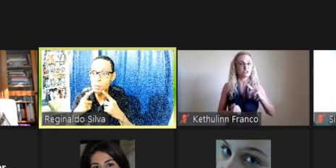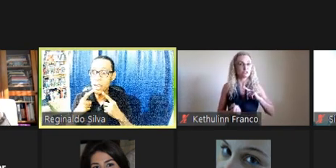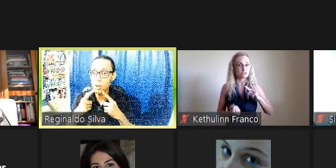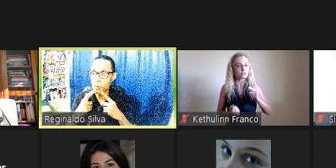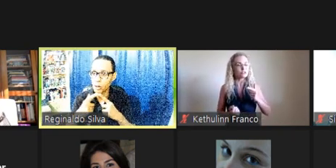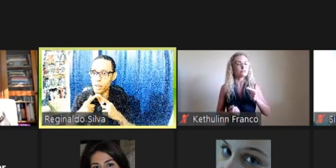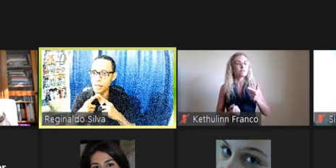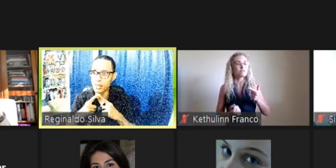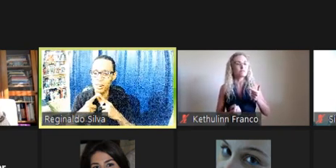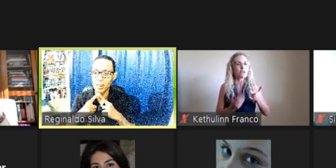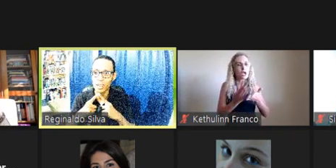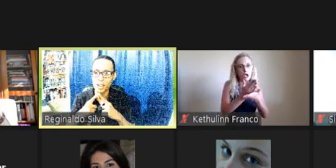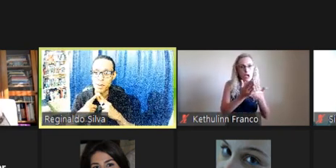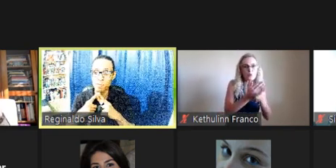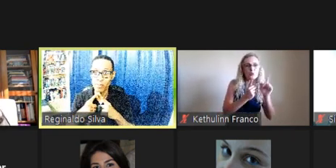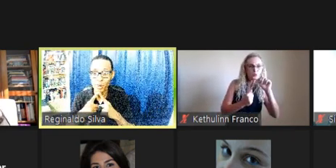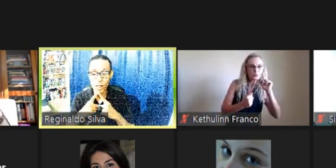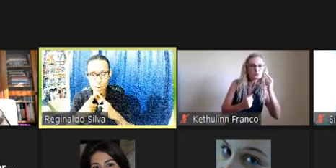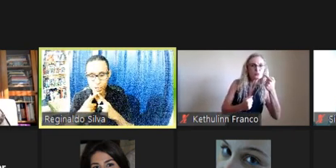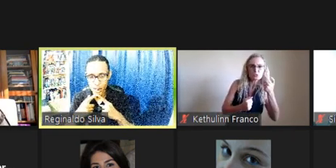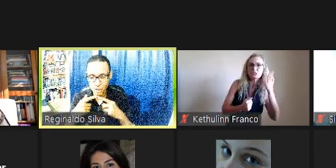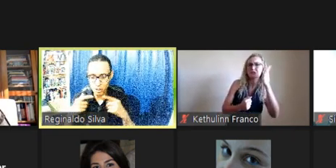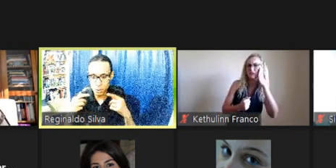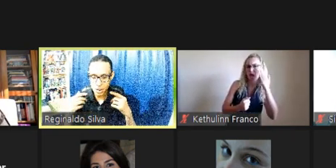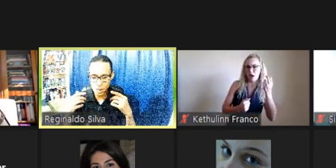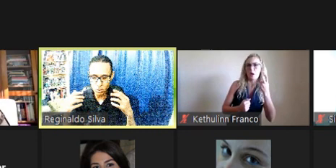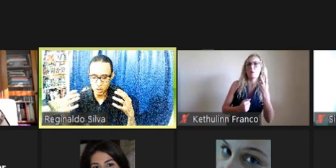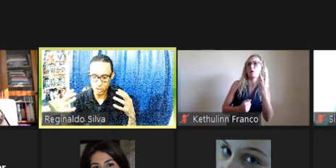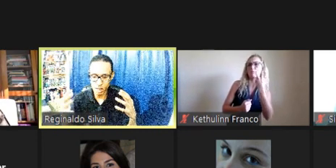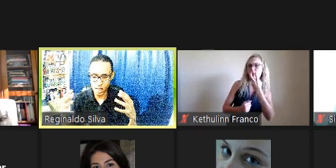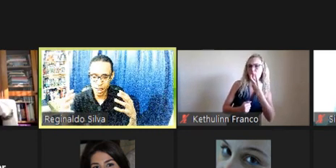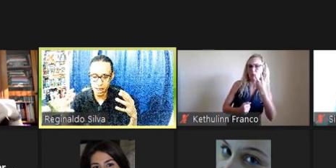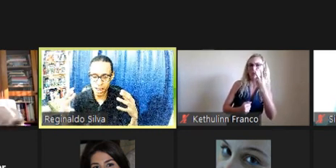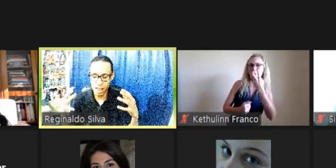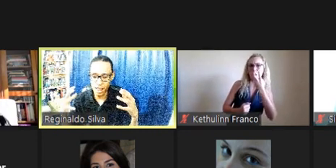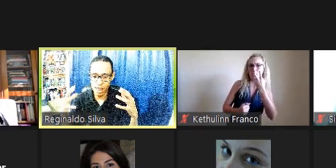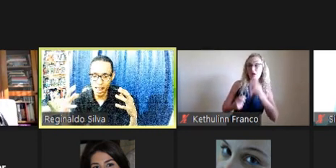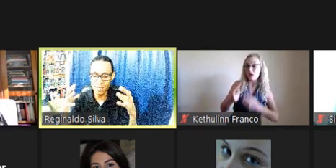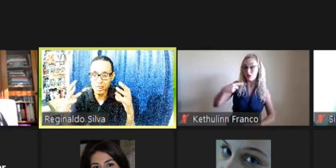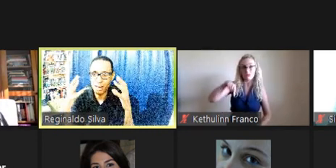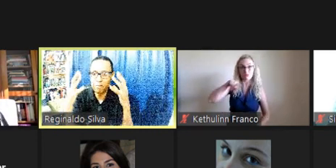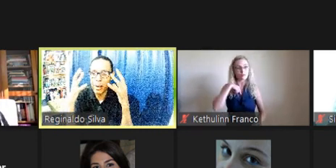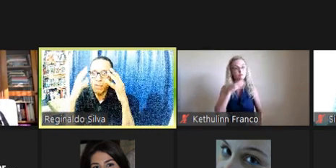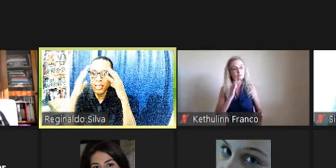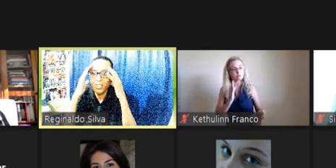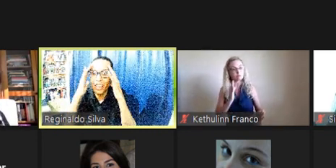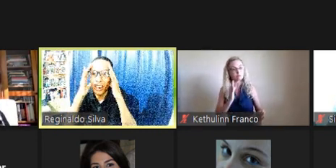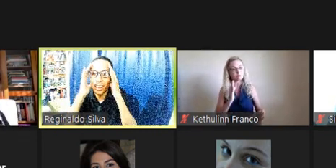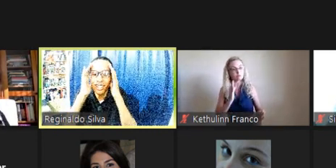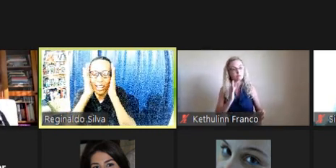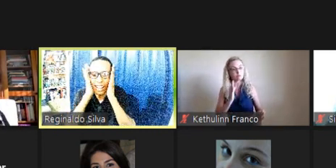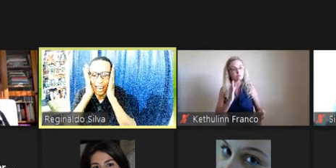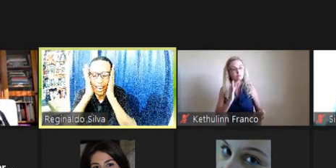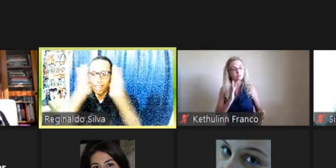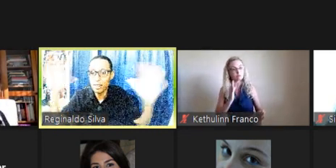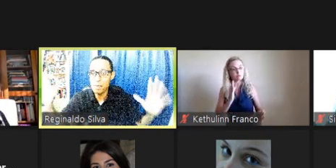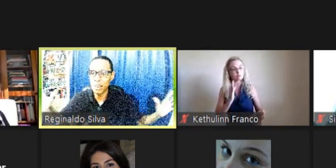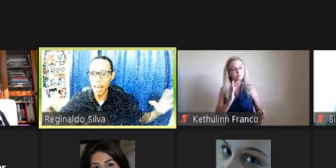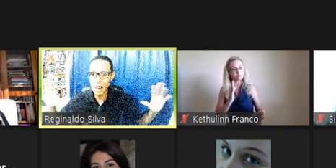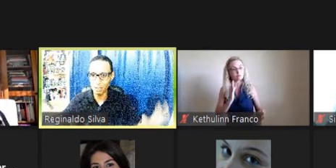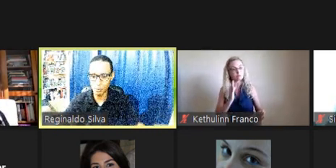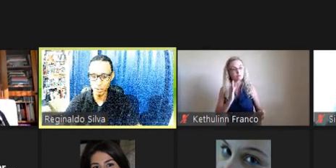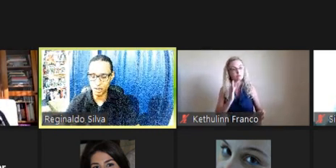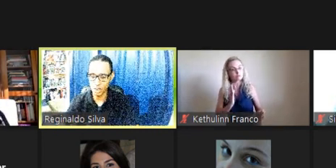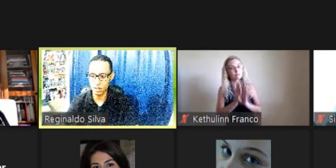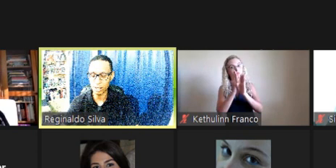muito bem o português. E quando nós descobrimos essa premissa, esse